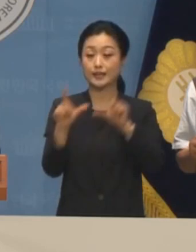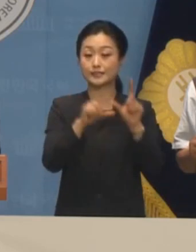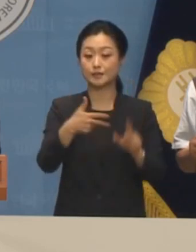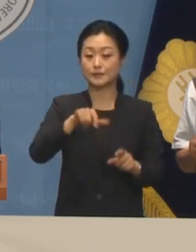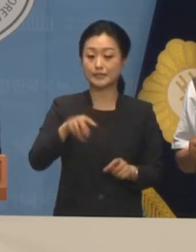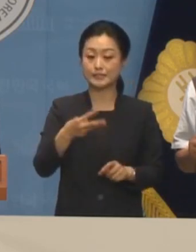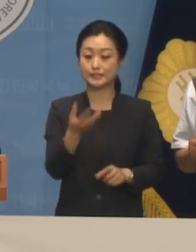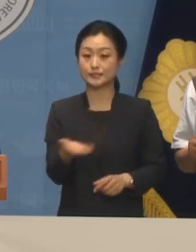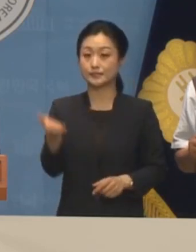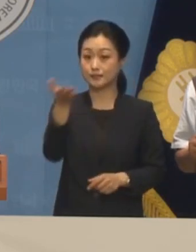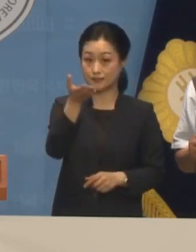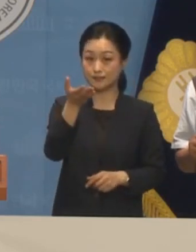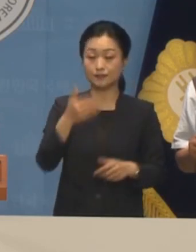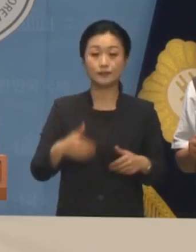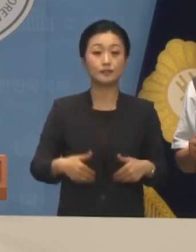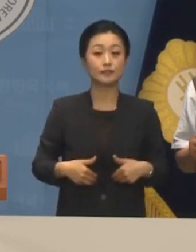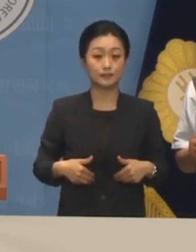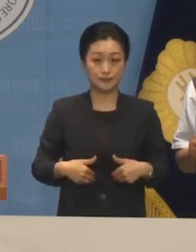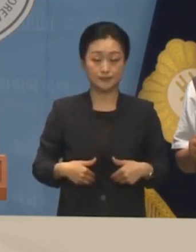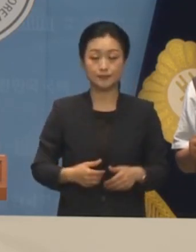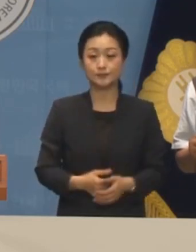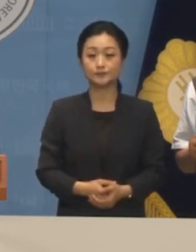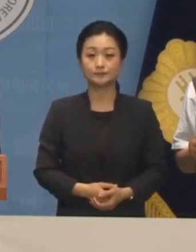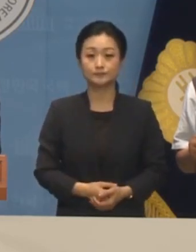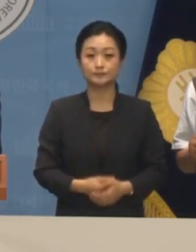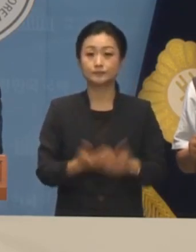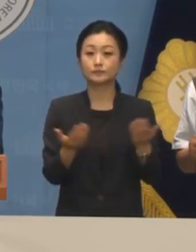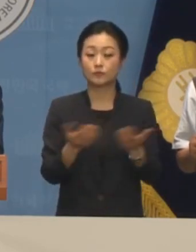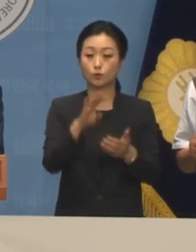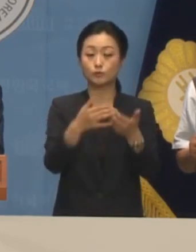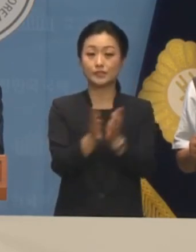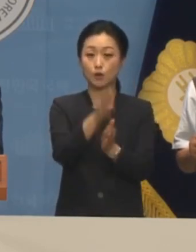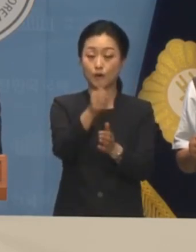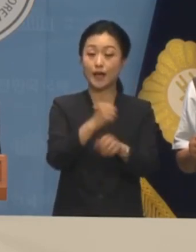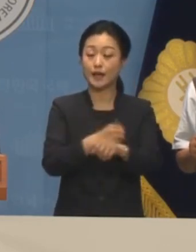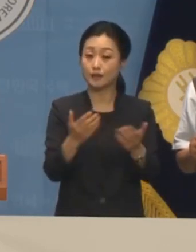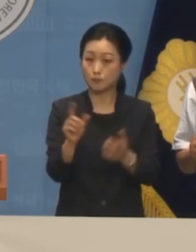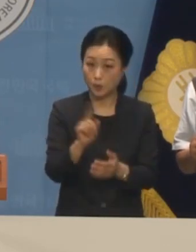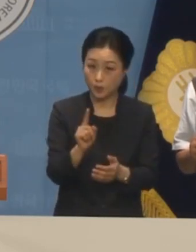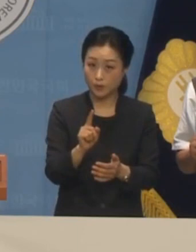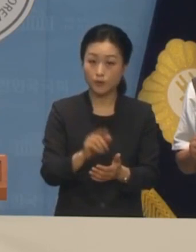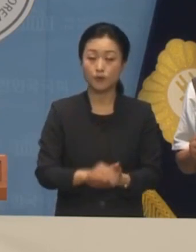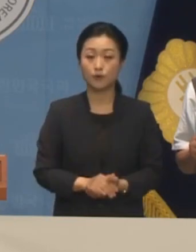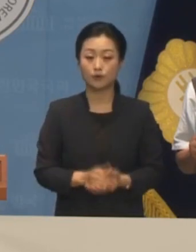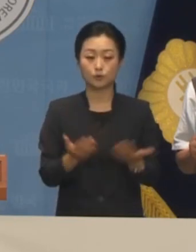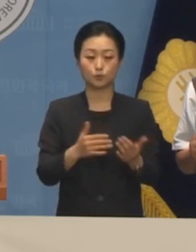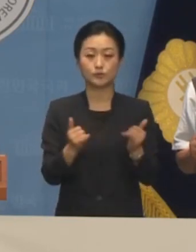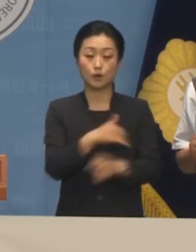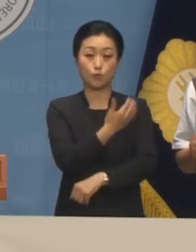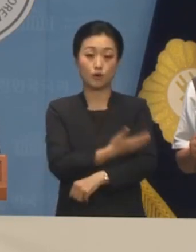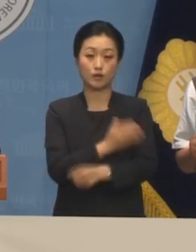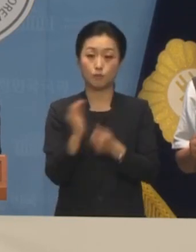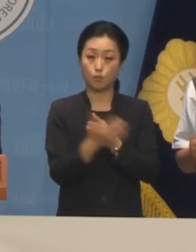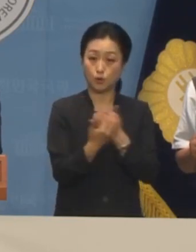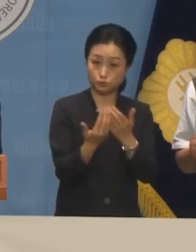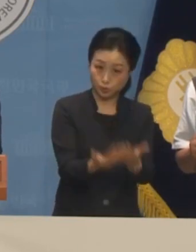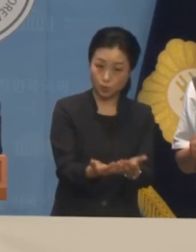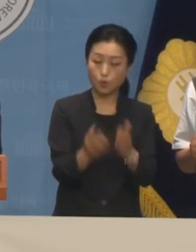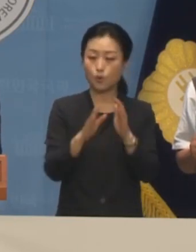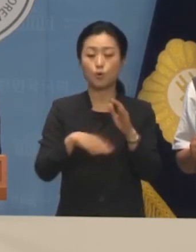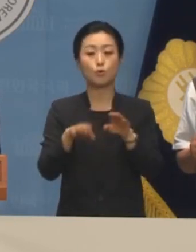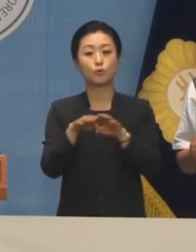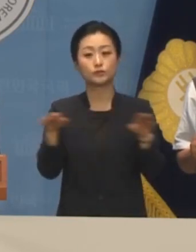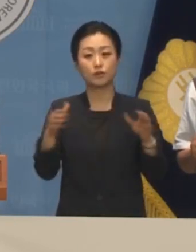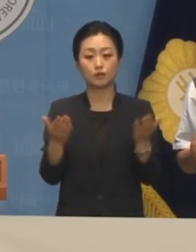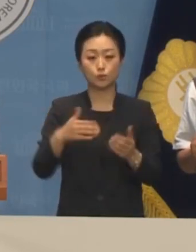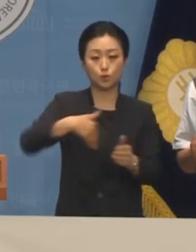보장하는 핵심적인 과제입니다 노동부 장관이 해야 할 일은 노동자의 권리를 보호하고 공정한